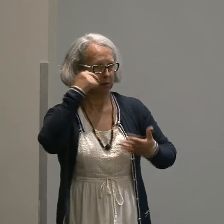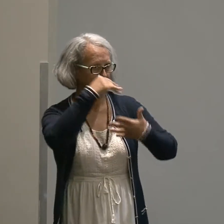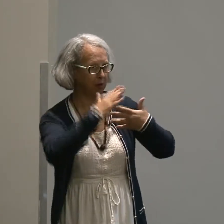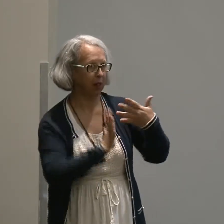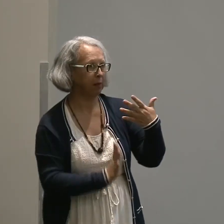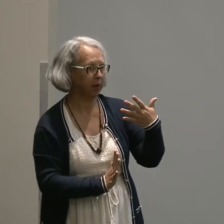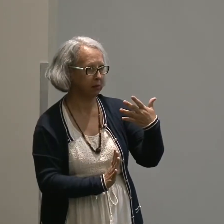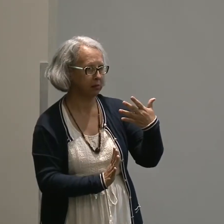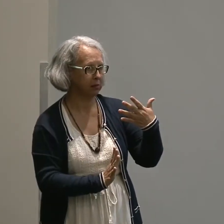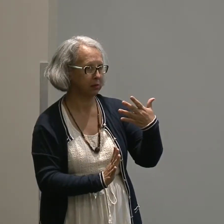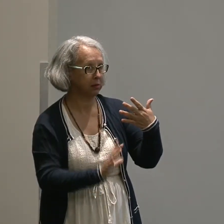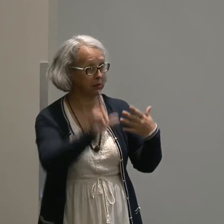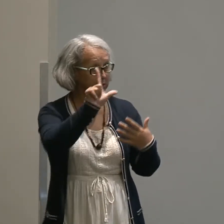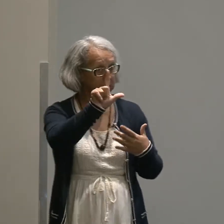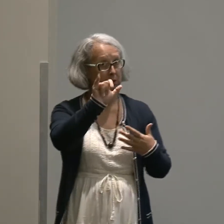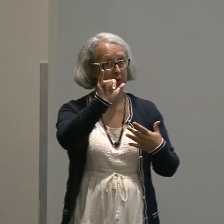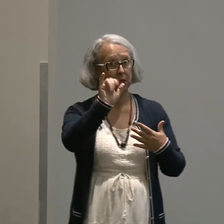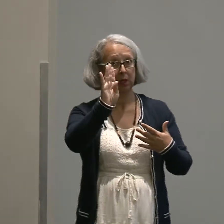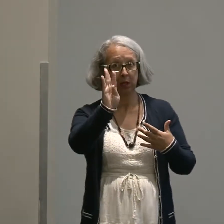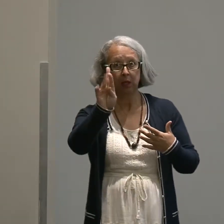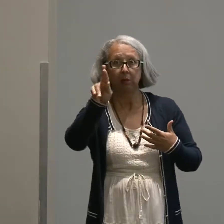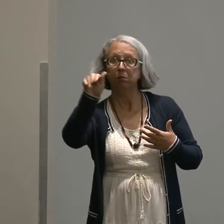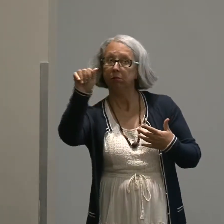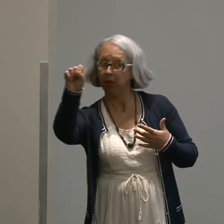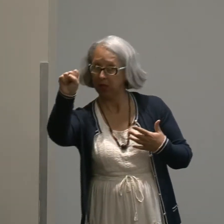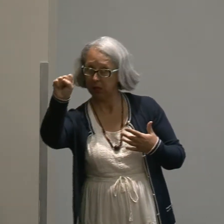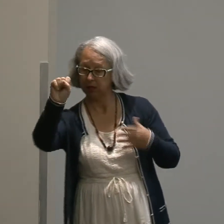temos que pensar na língua brasileira de sinais.